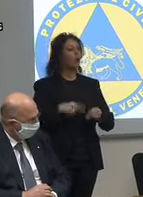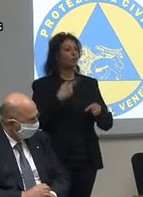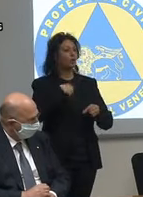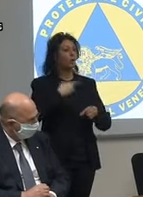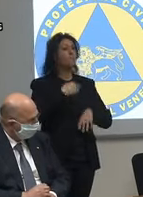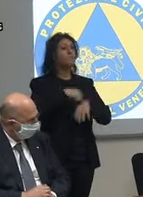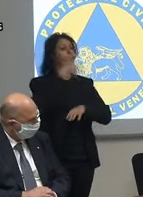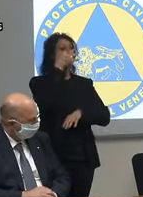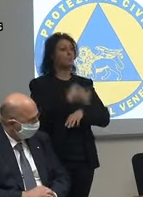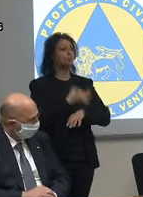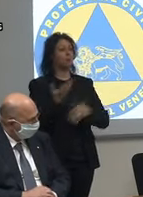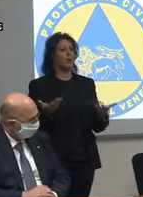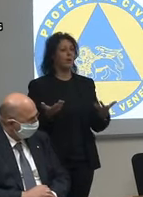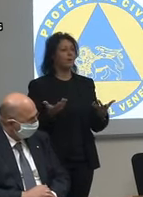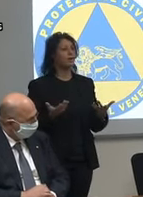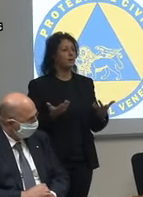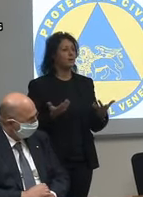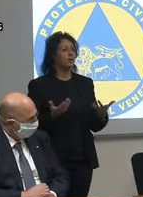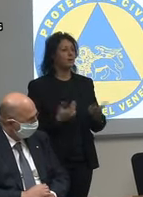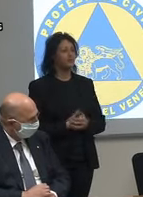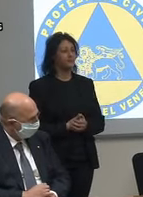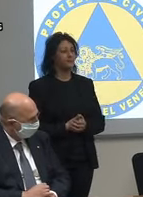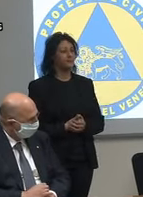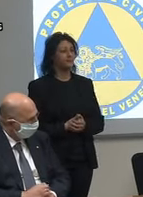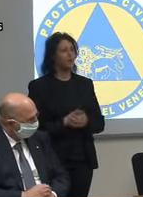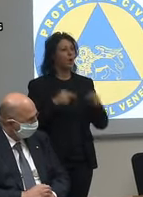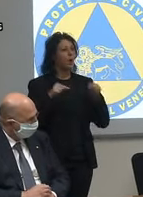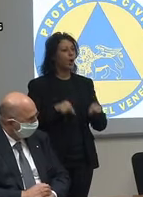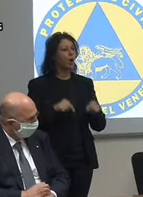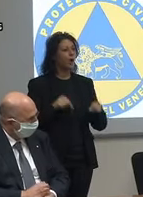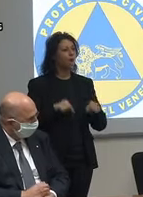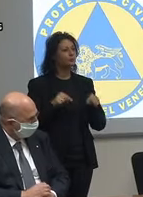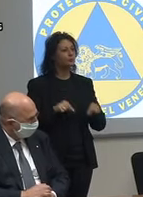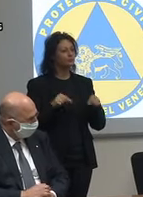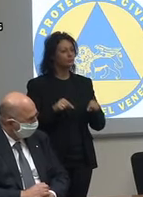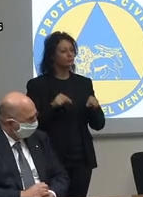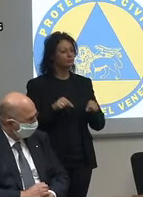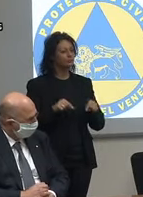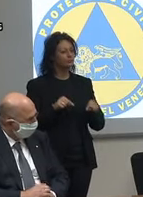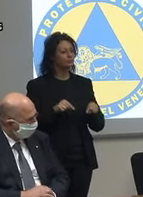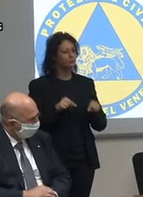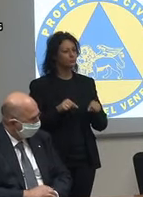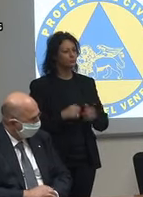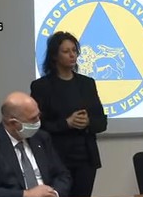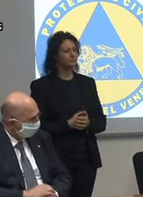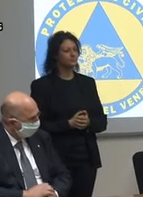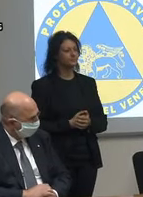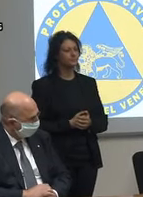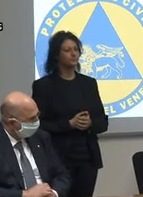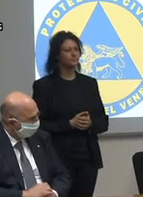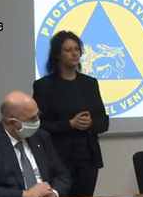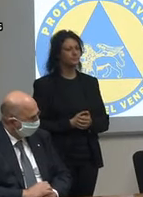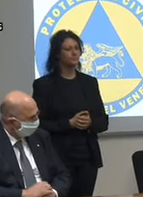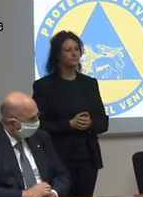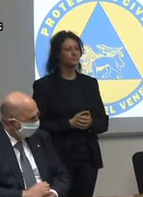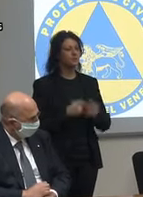arriviamo puntuali, arriviamo a volere finalmente vedere, e questa è l'ultima cosa che vi voglio dire,